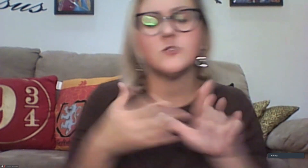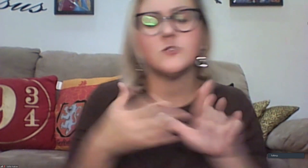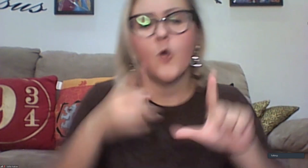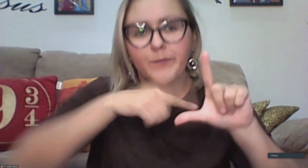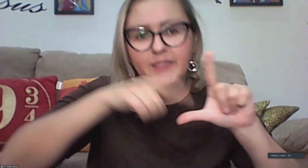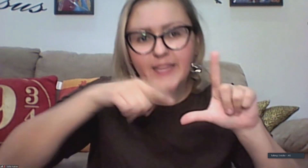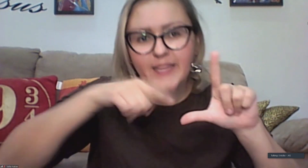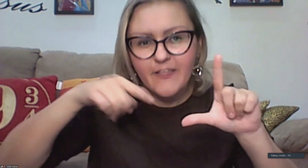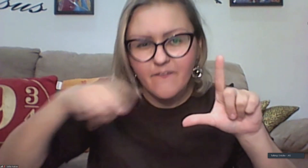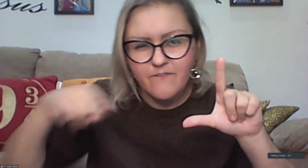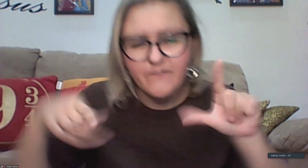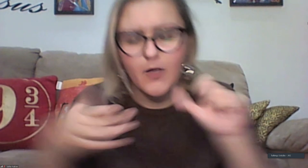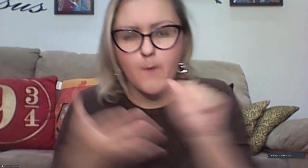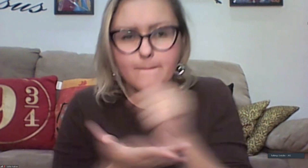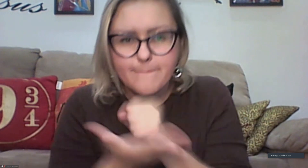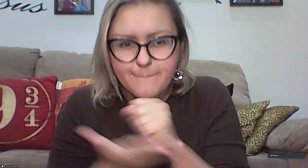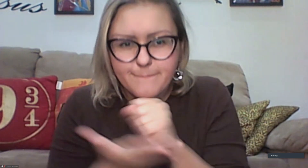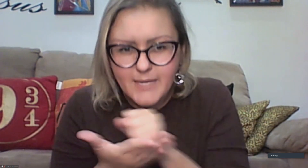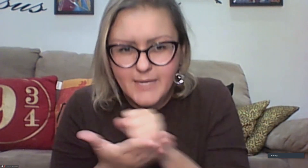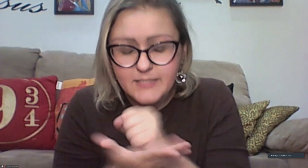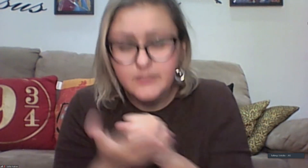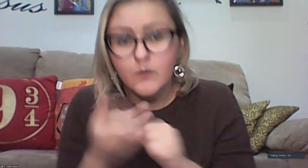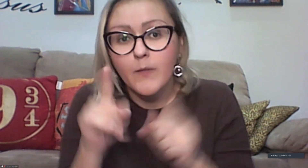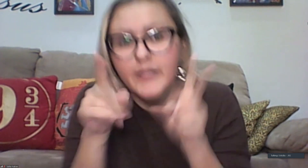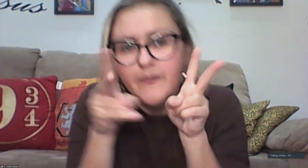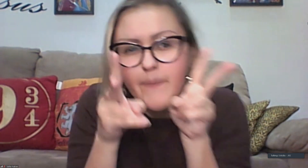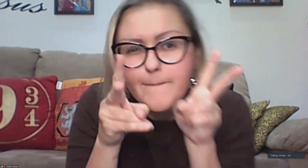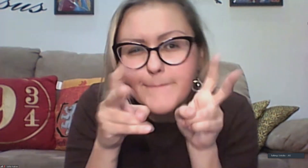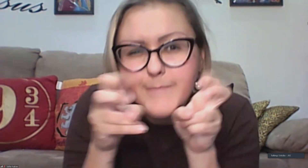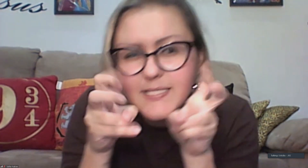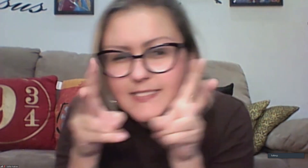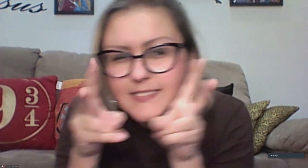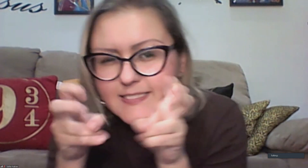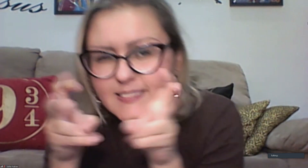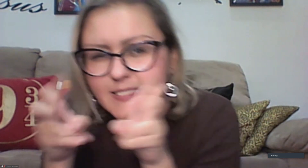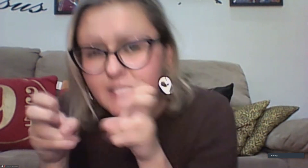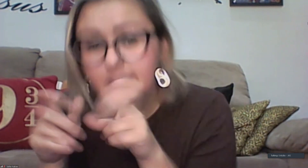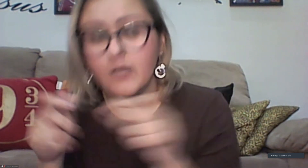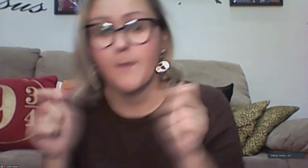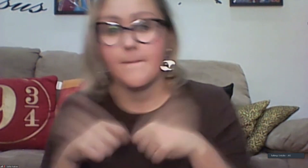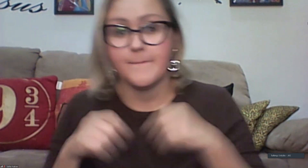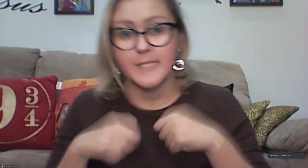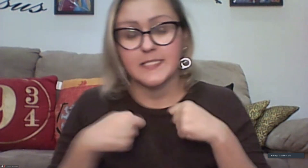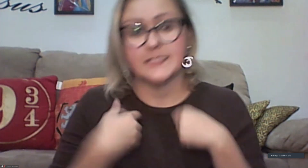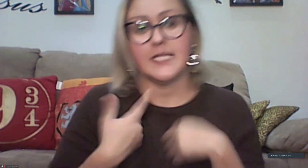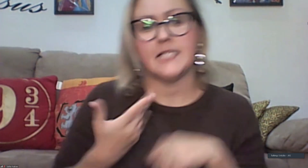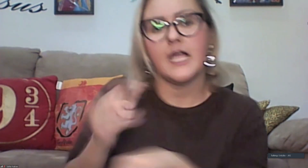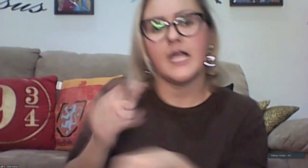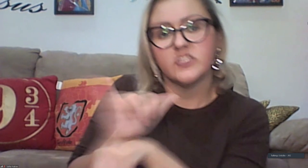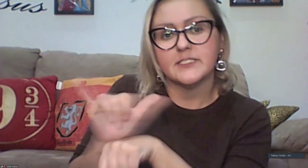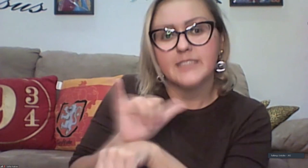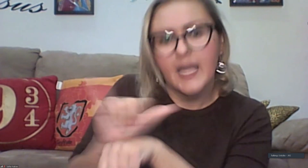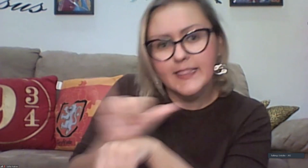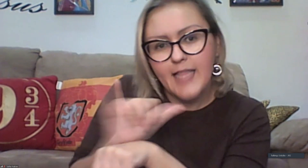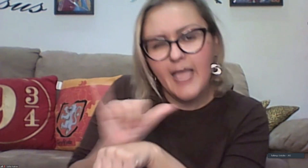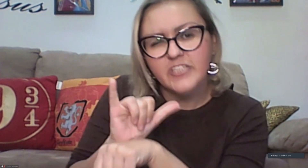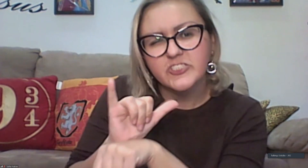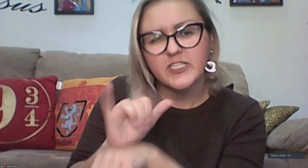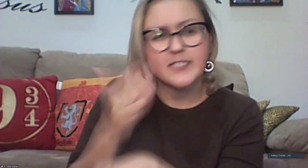ter um vocabulário melhor, para ele conhecer também a língua portuguesa, ter percepção das coisas que são